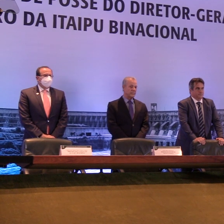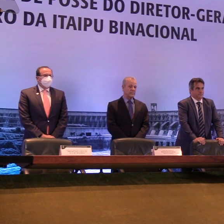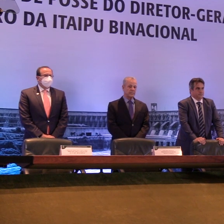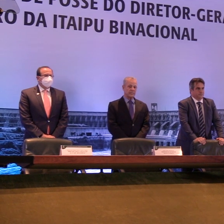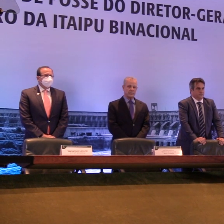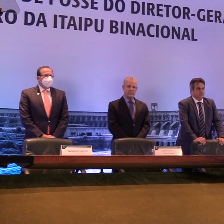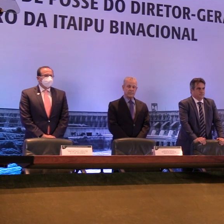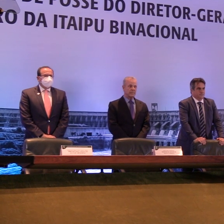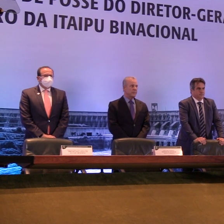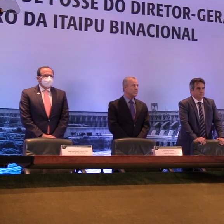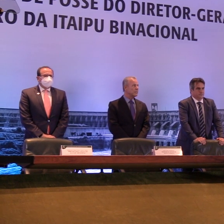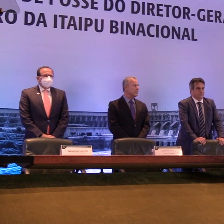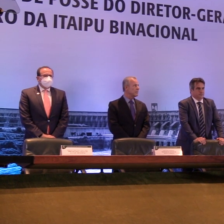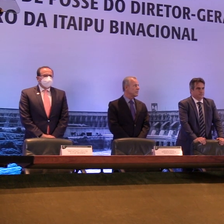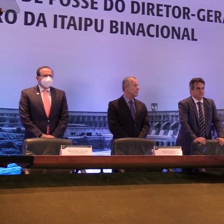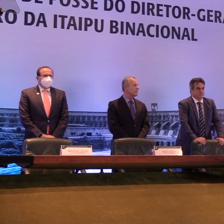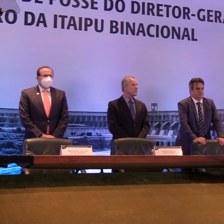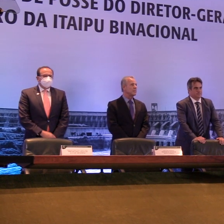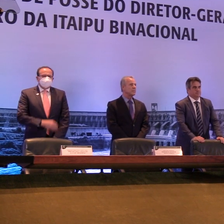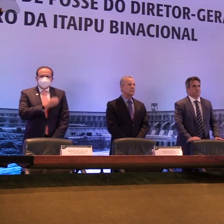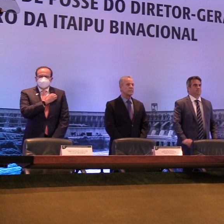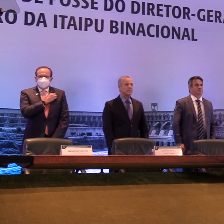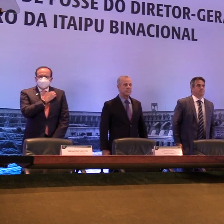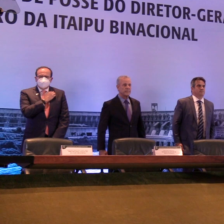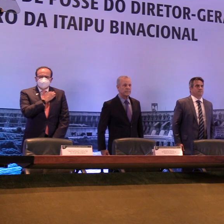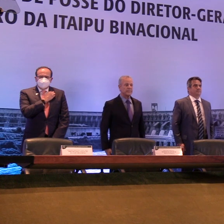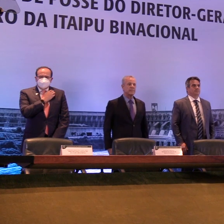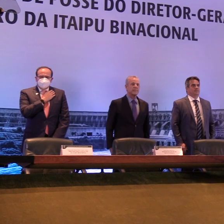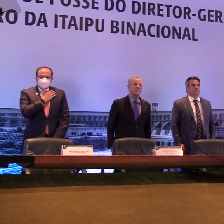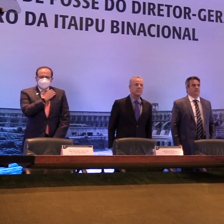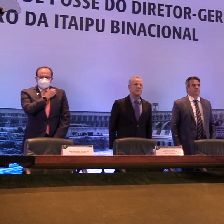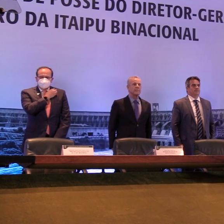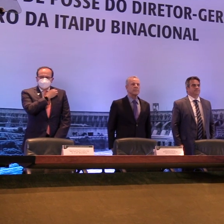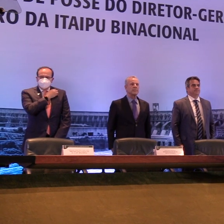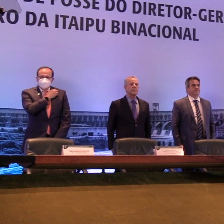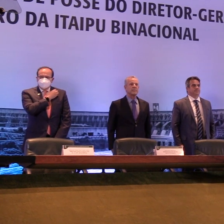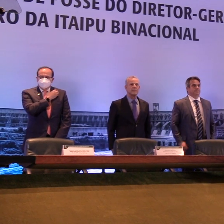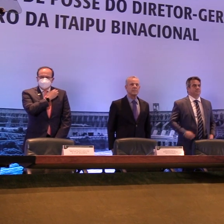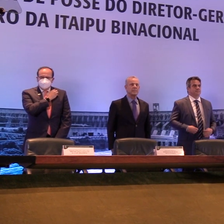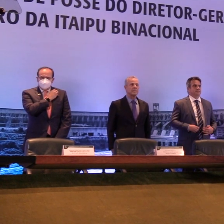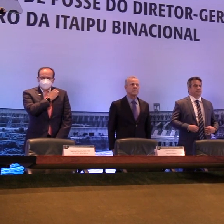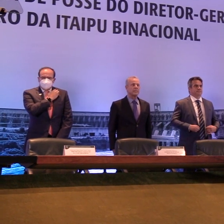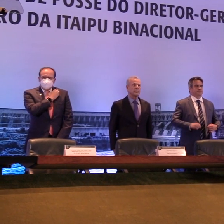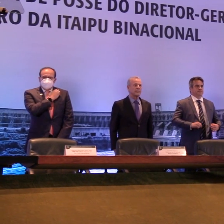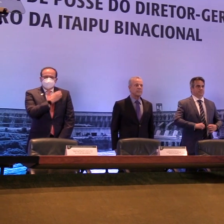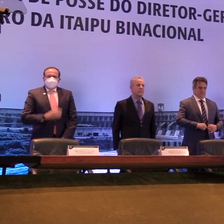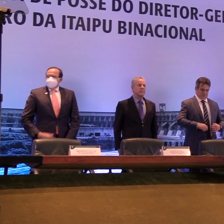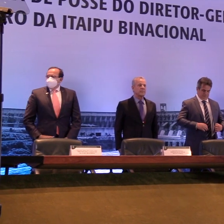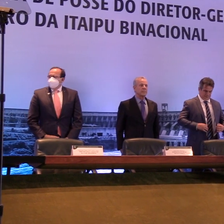Dando início à cerimônia, ouviremos o hino nacional, executado pela Banda dos Fuzileiros Navais.